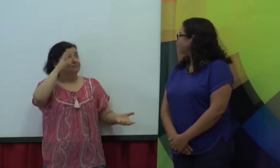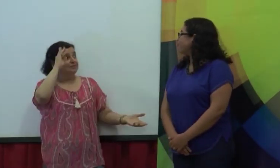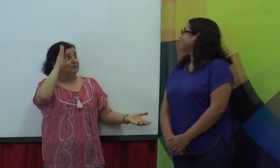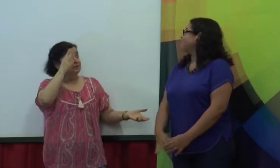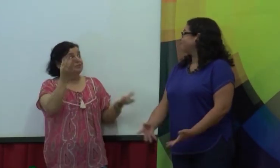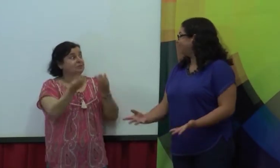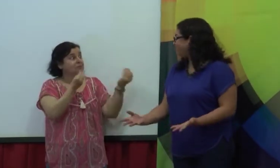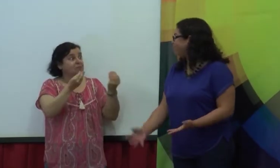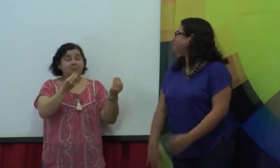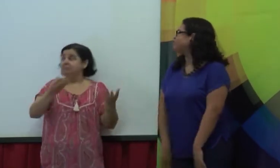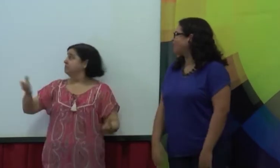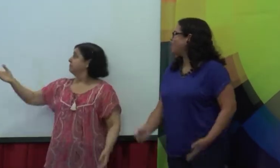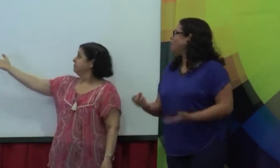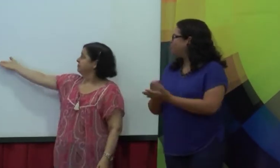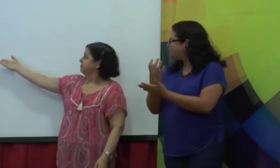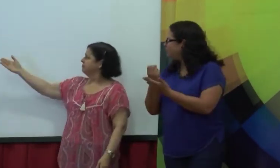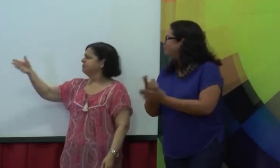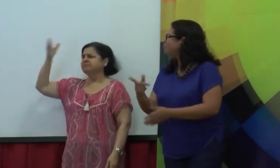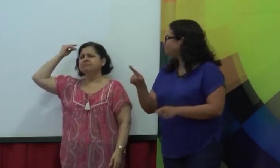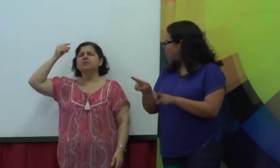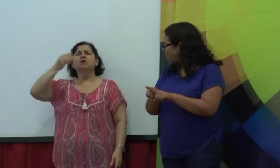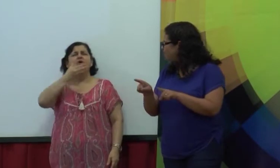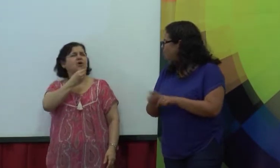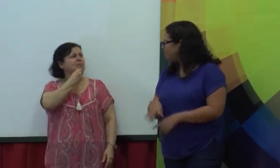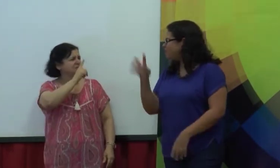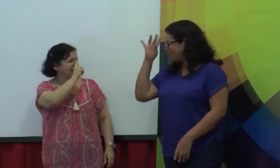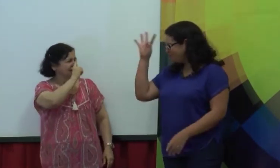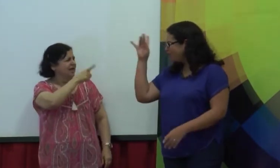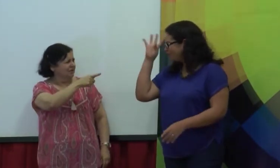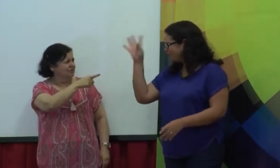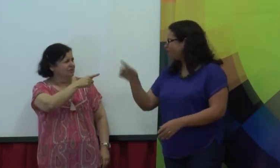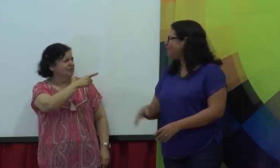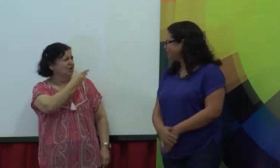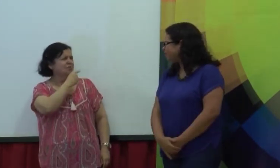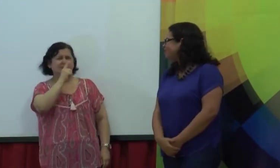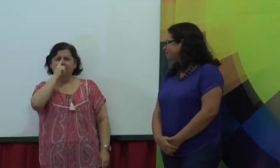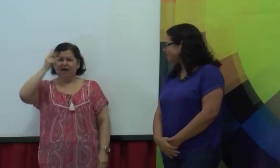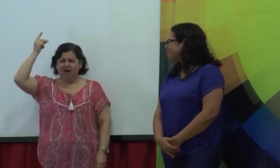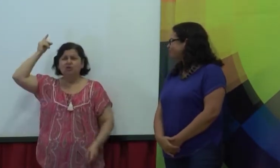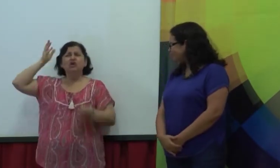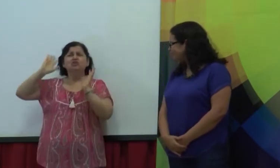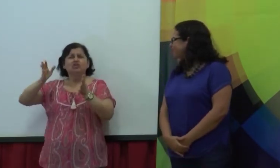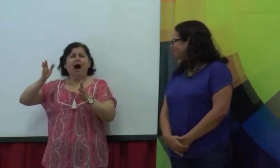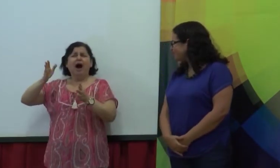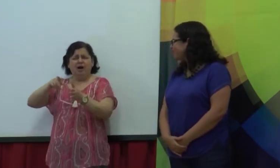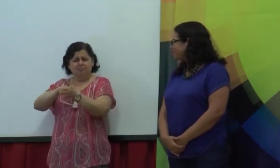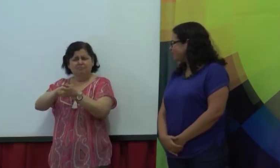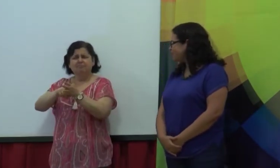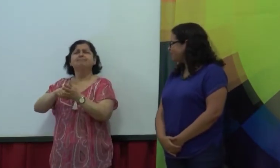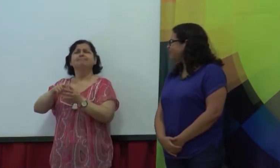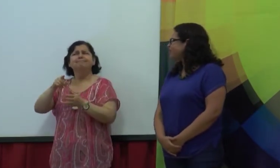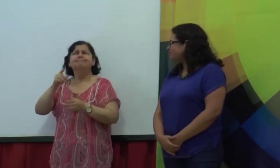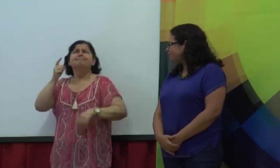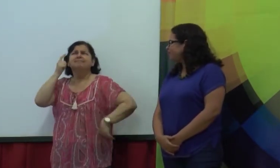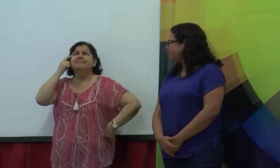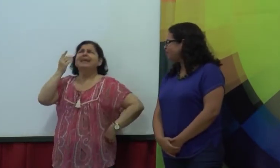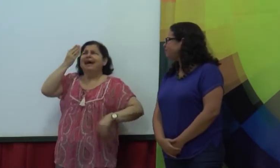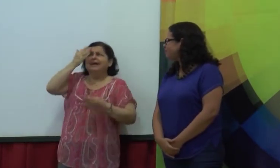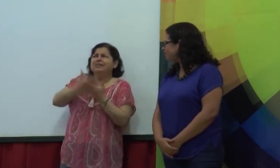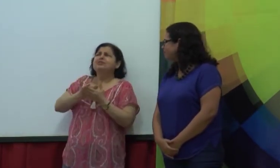Bom, agora nós vamos voltar aqui. O que é a filosofia? Aliás, o que o Espiritismo é como filosofia?